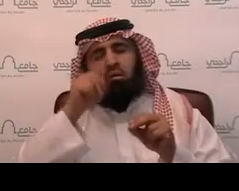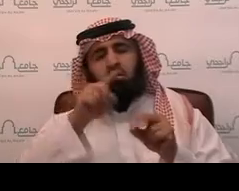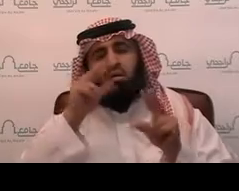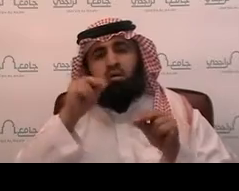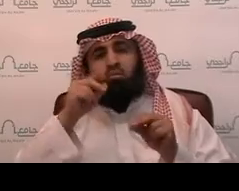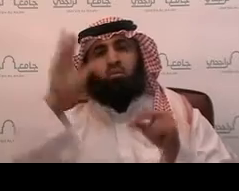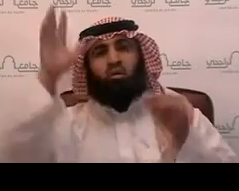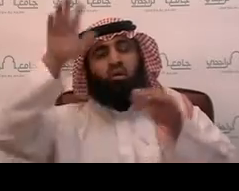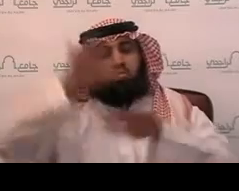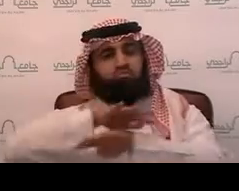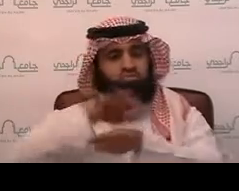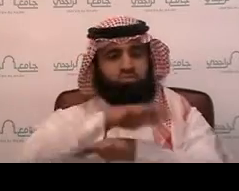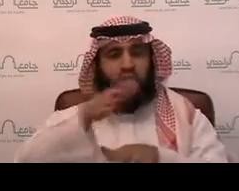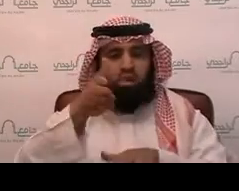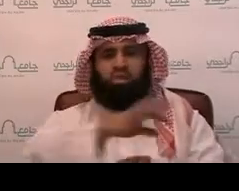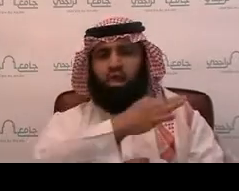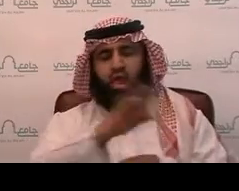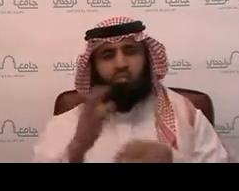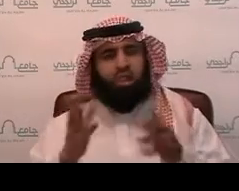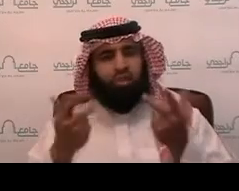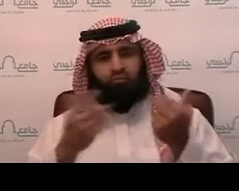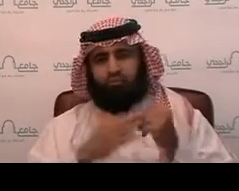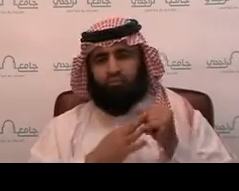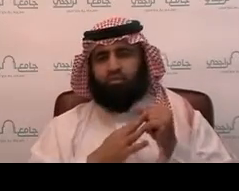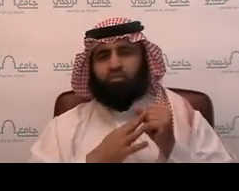وهم يلعبون. أفأمنوا مكر الله،